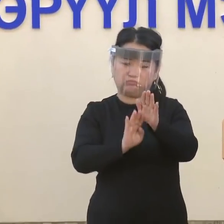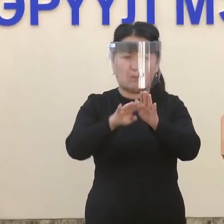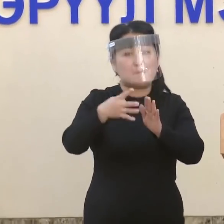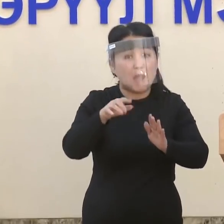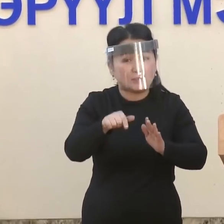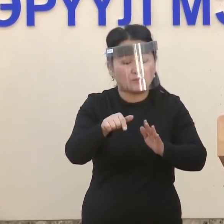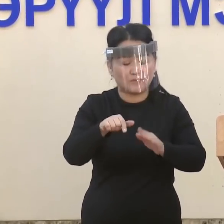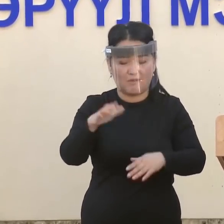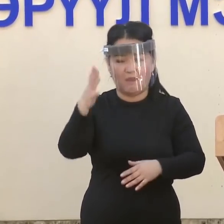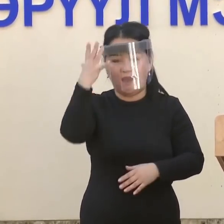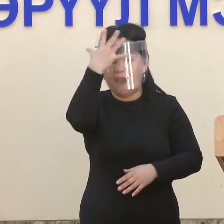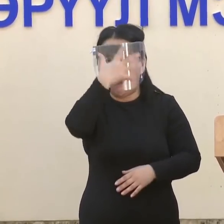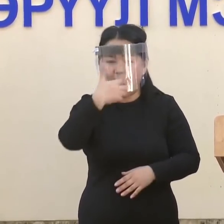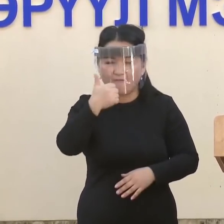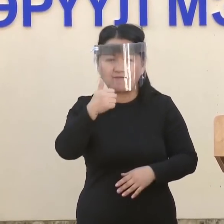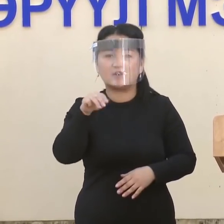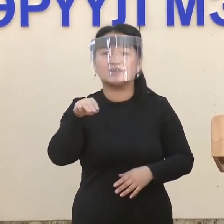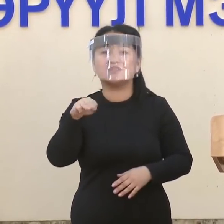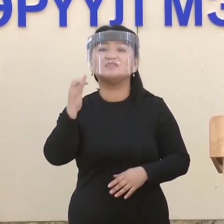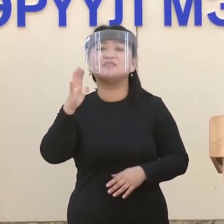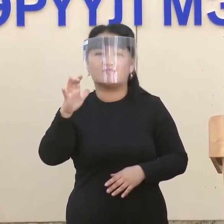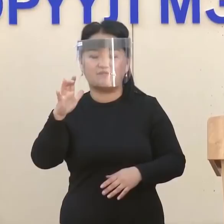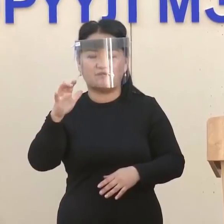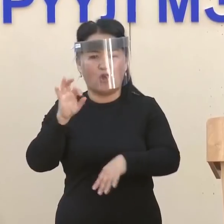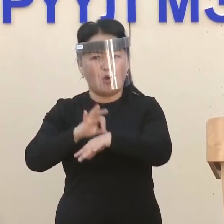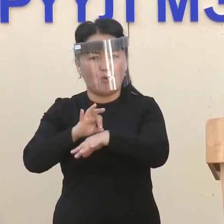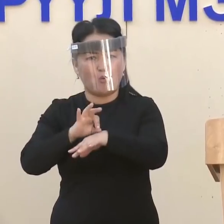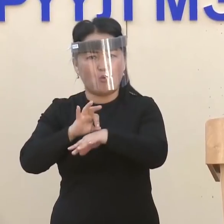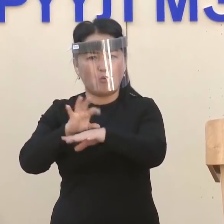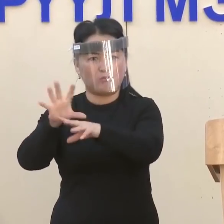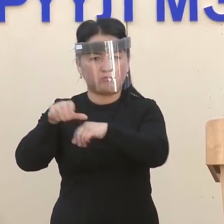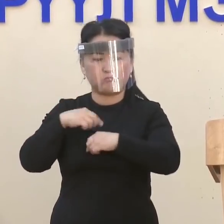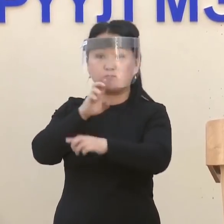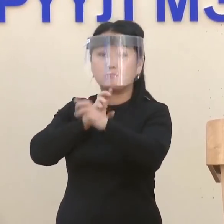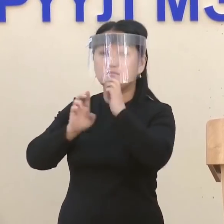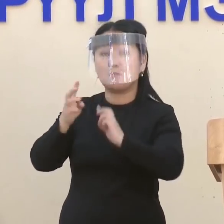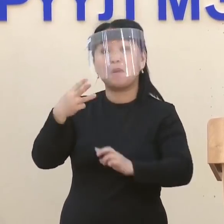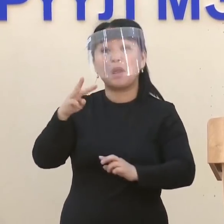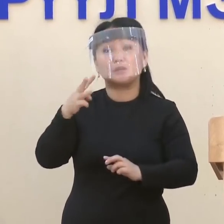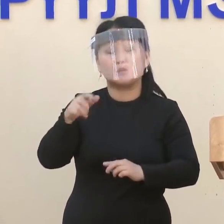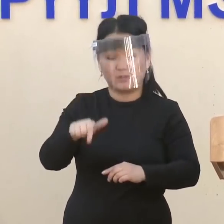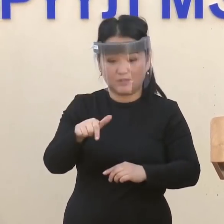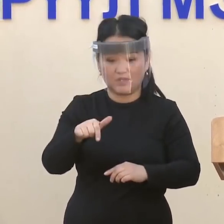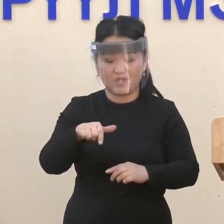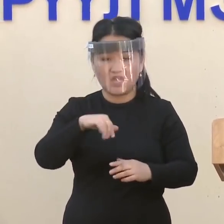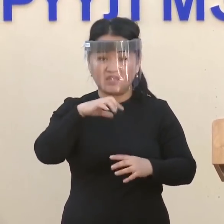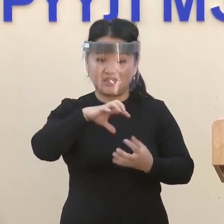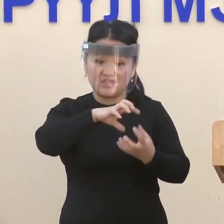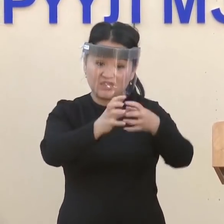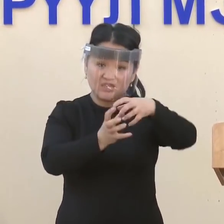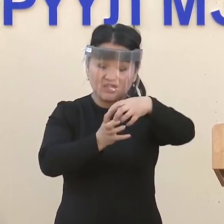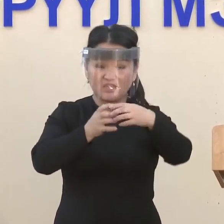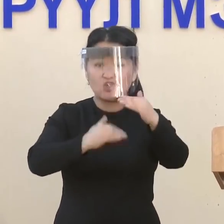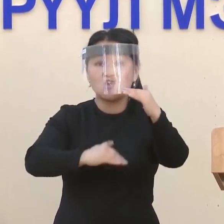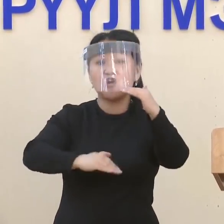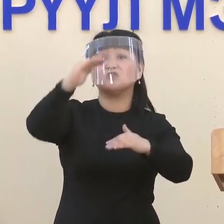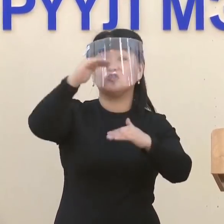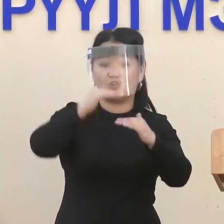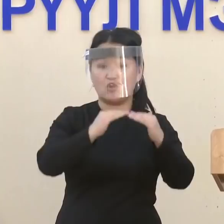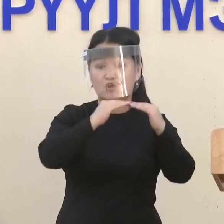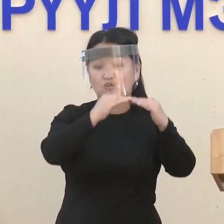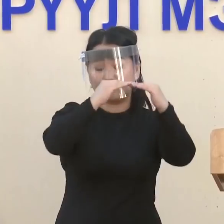Африктив одоо байж болзошгүй гэж ингэж үзэж байгаа. Ийм учраас дэлхийн одоо өндөр хөгжилтэй орнууд Африктивийн эрүүл мэндийн одоо тогтолцоог